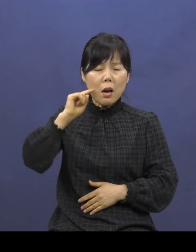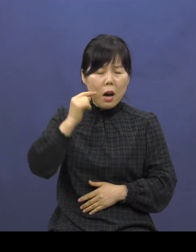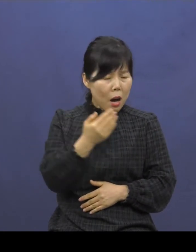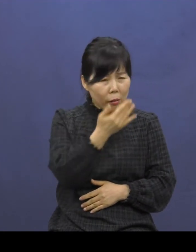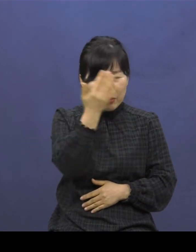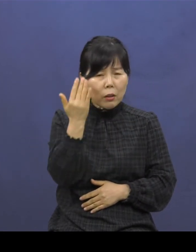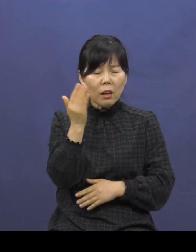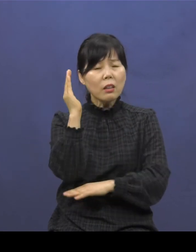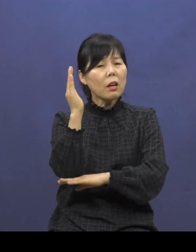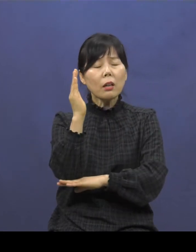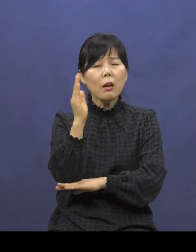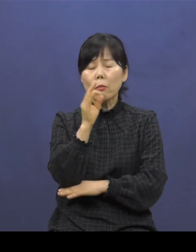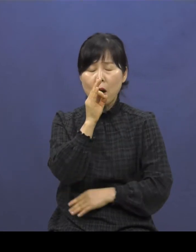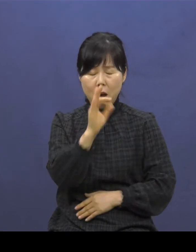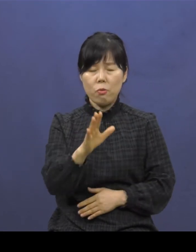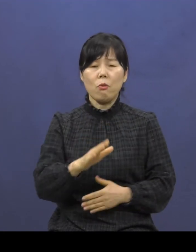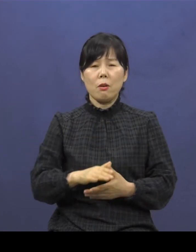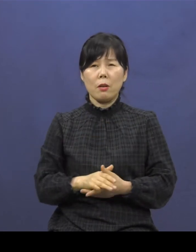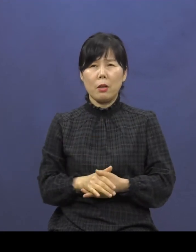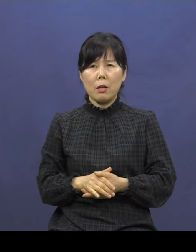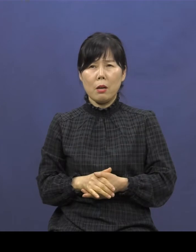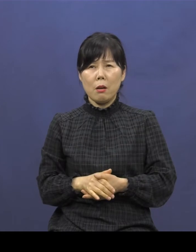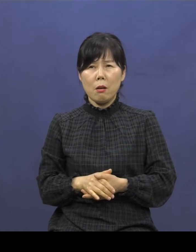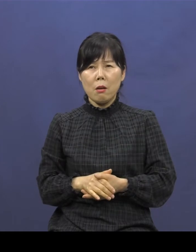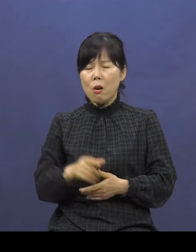것은 미화해서는 안 된다는 겁니다.